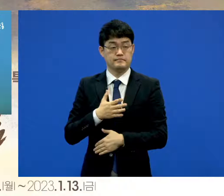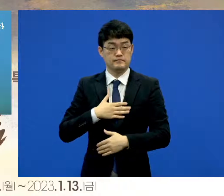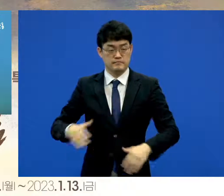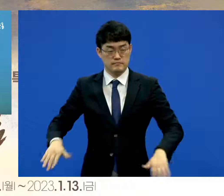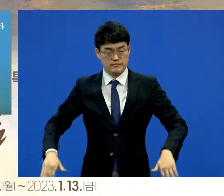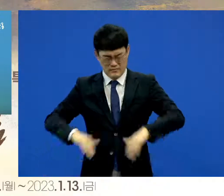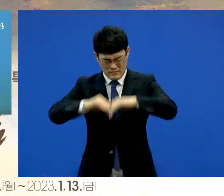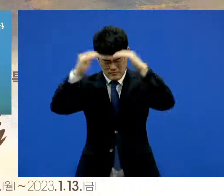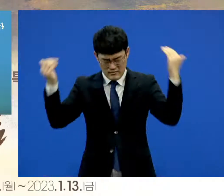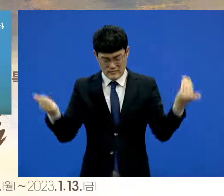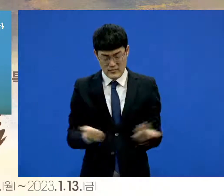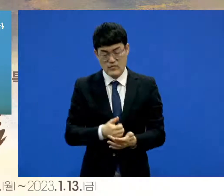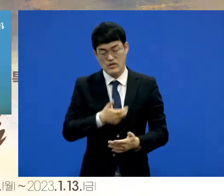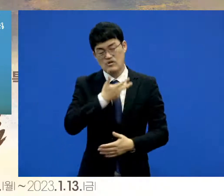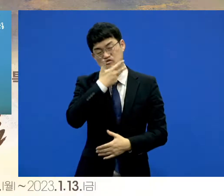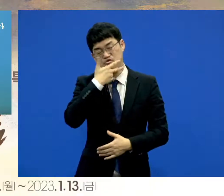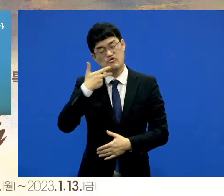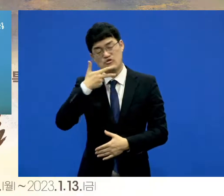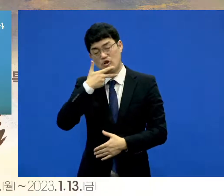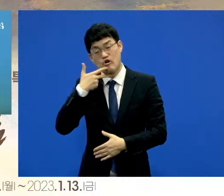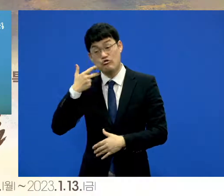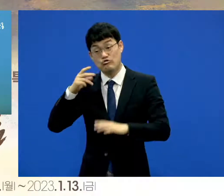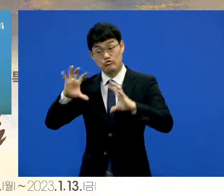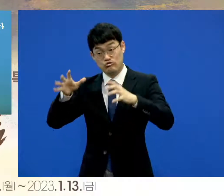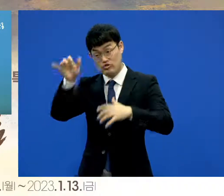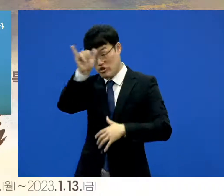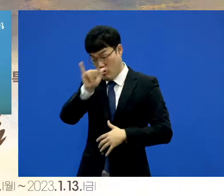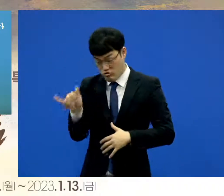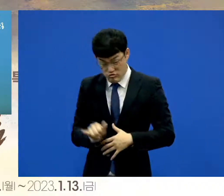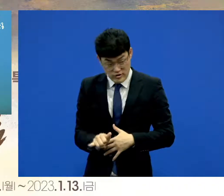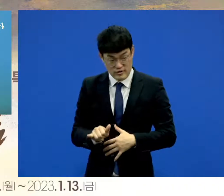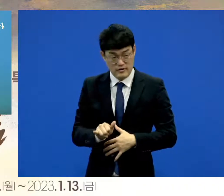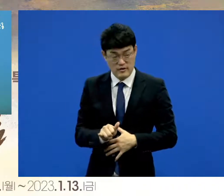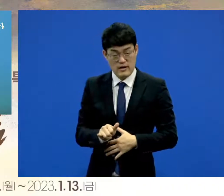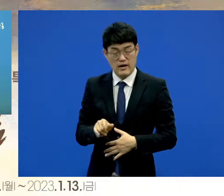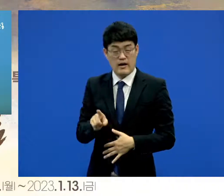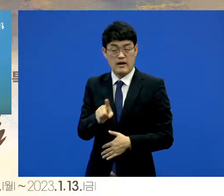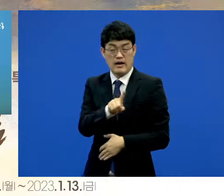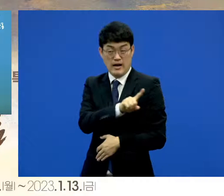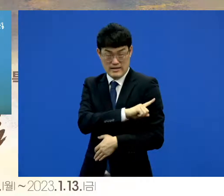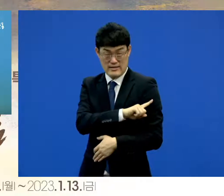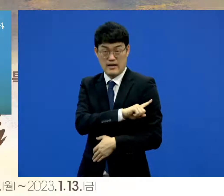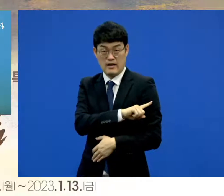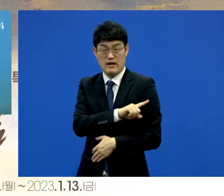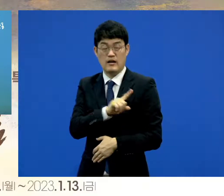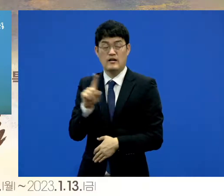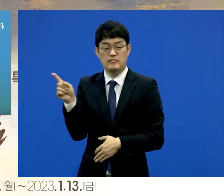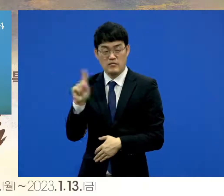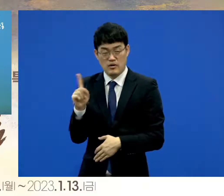영국에서 가장 풀이 죽고 가장 맞지 못한 해심자였을 것이다.